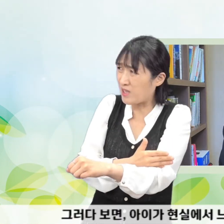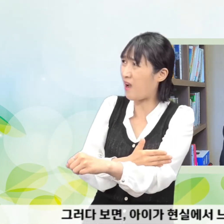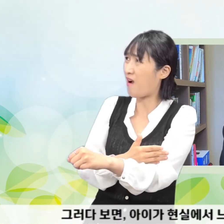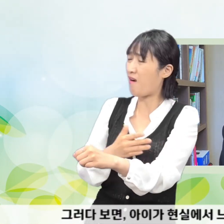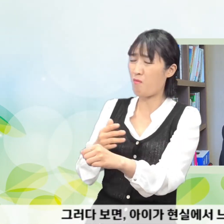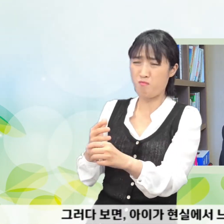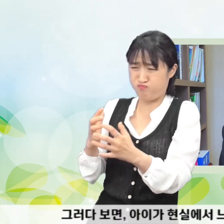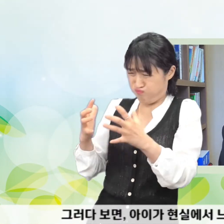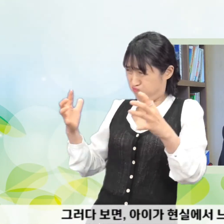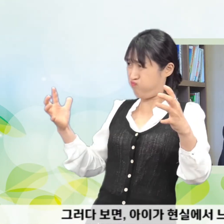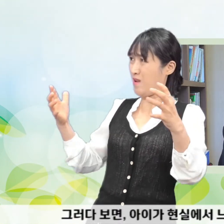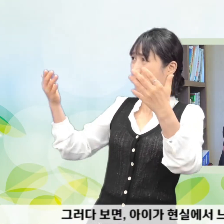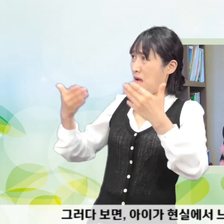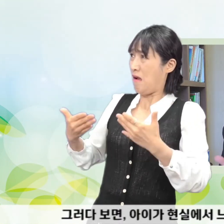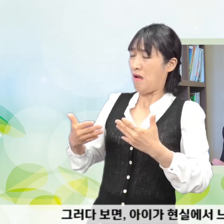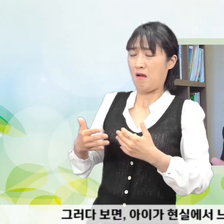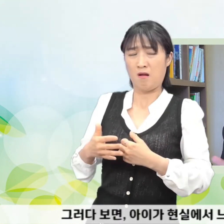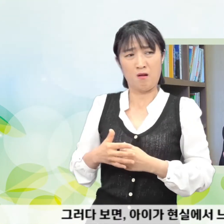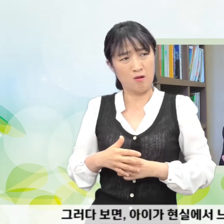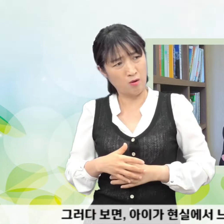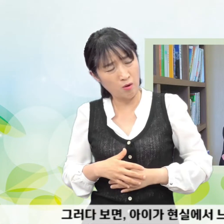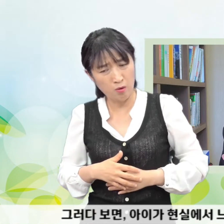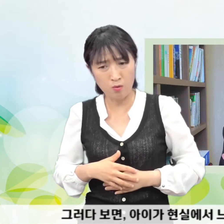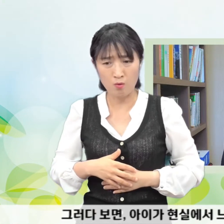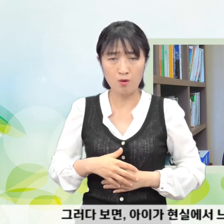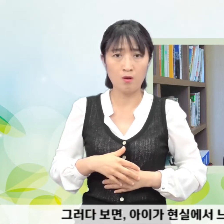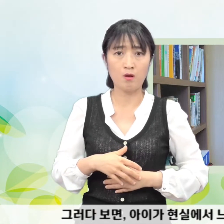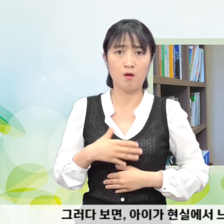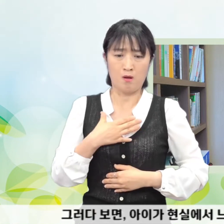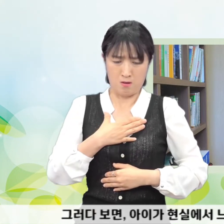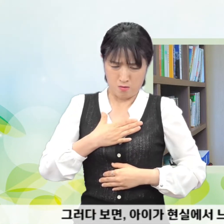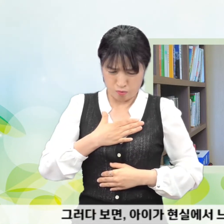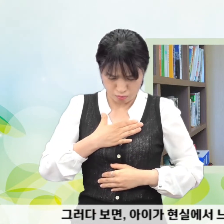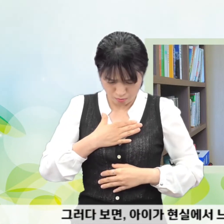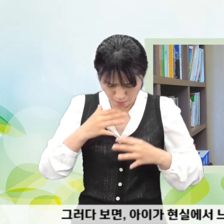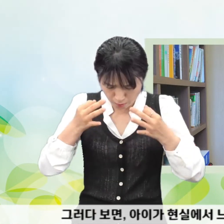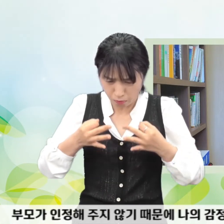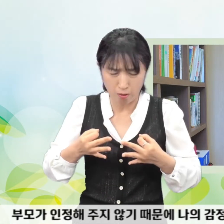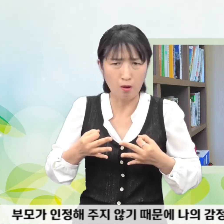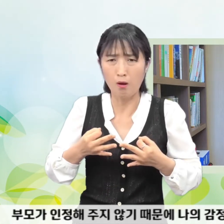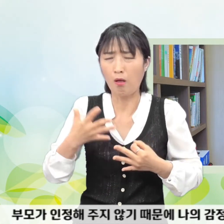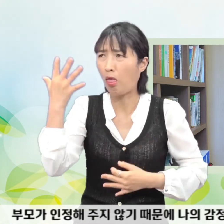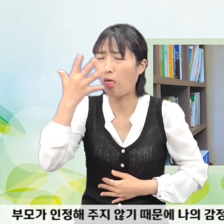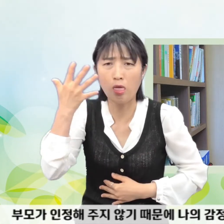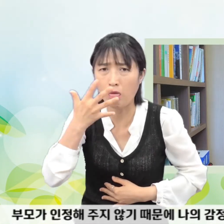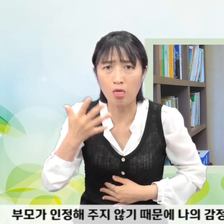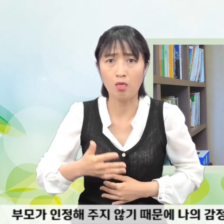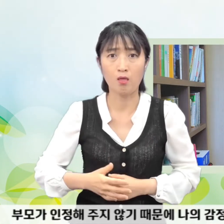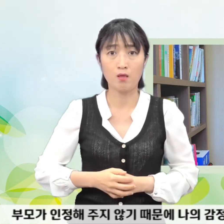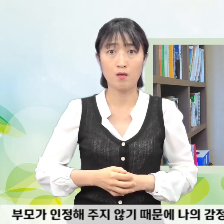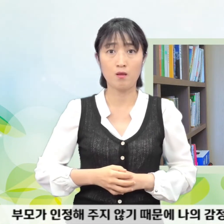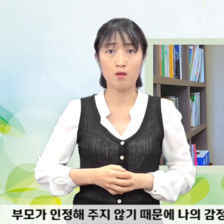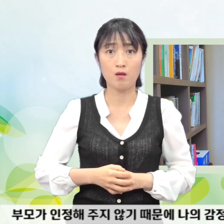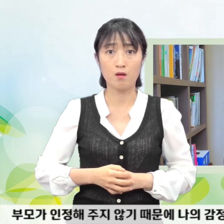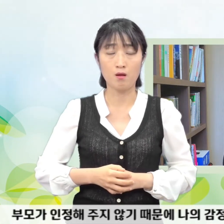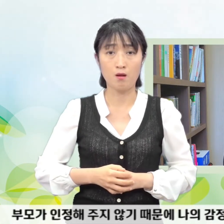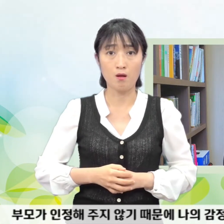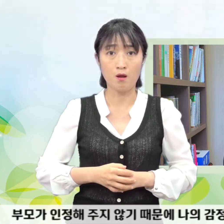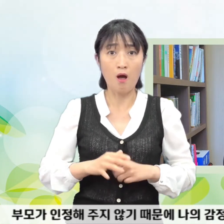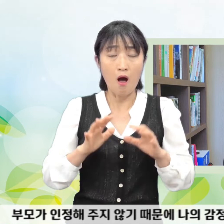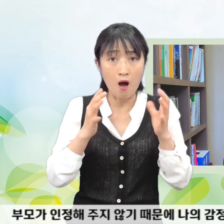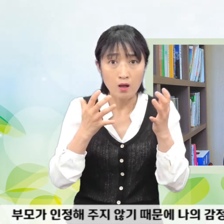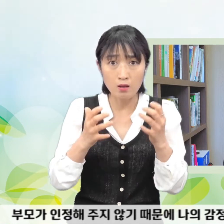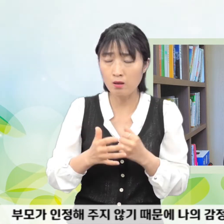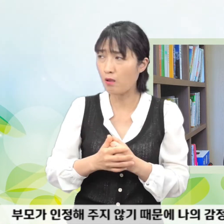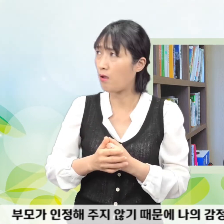이 아이가 현실에서 느끼는 적절한 불안을 부모가 인정해주지 않기 때문에